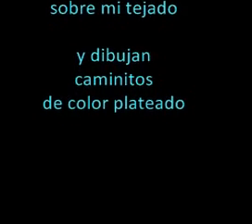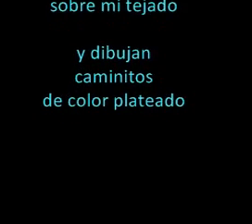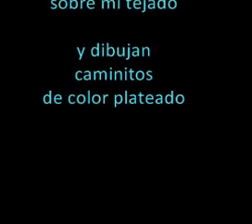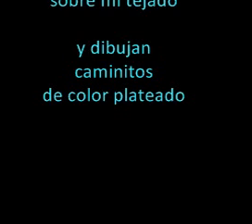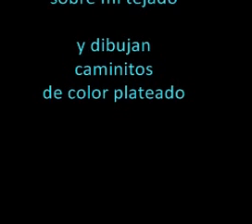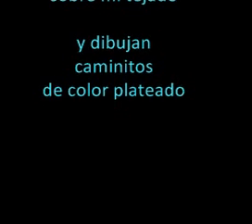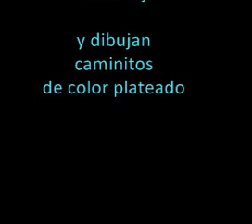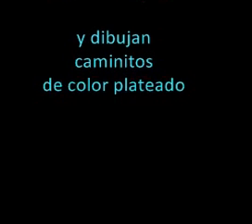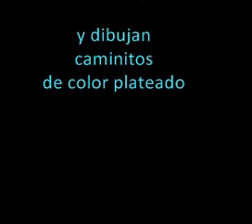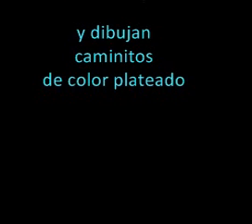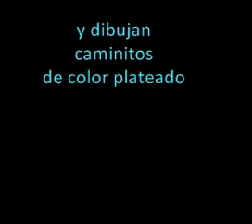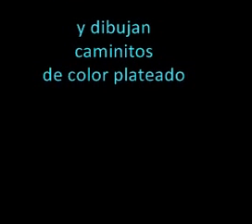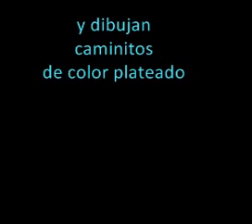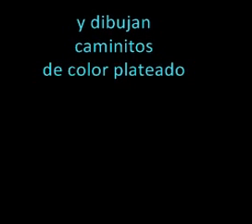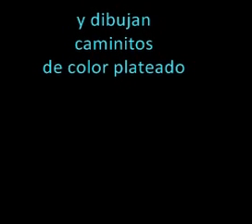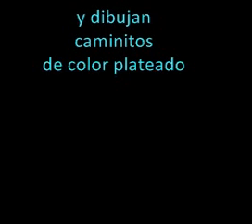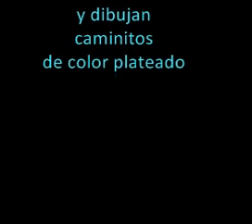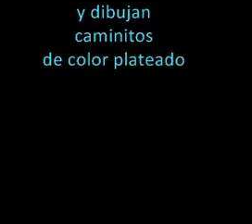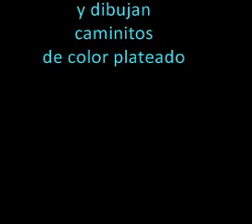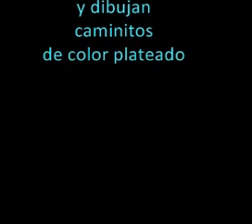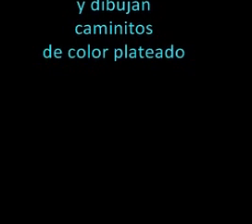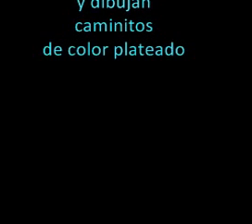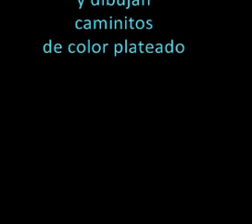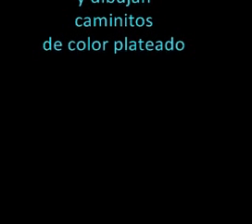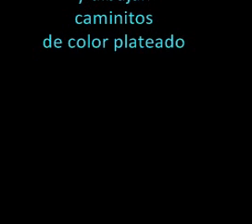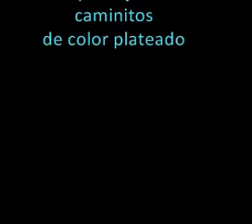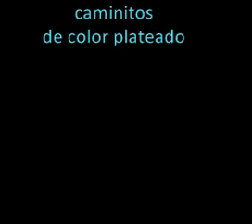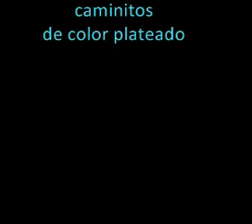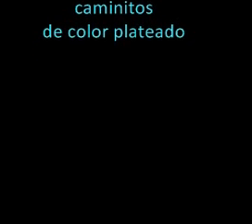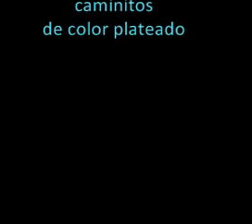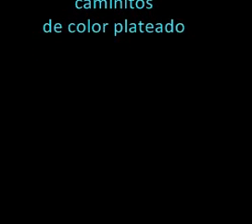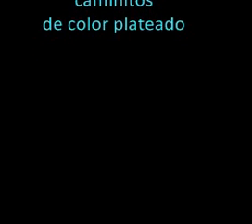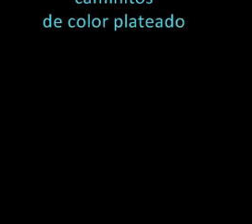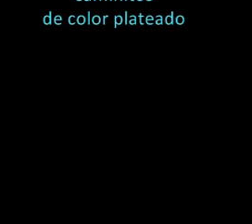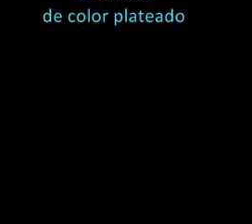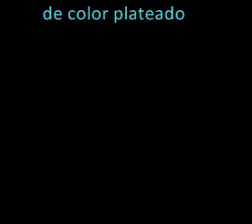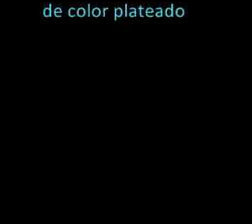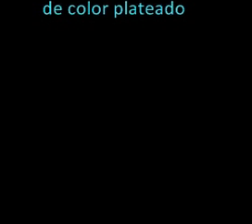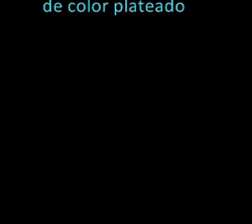de color plateado. A ver esa lluvia, como la lluvia,